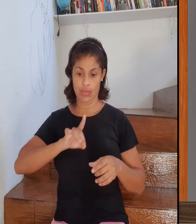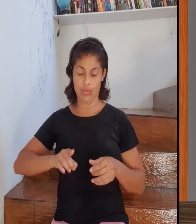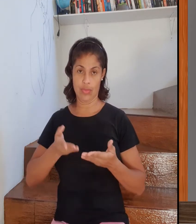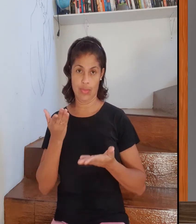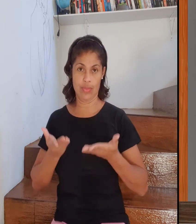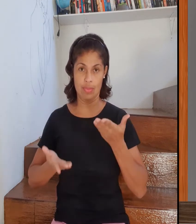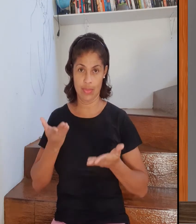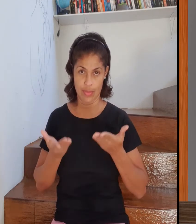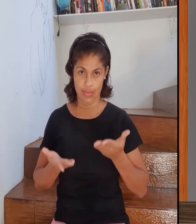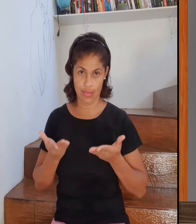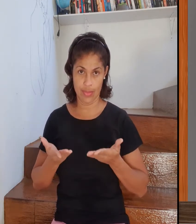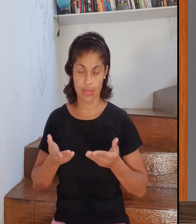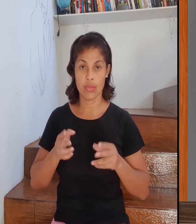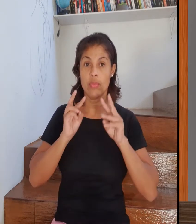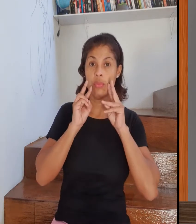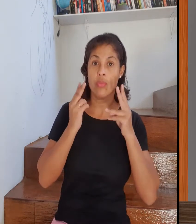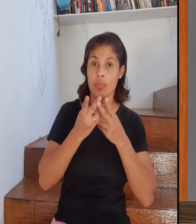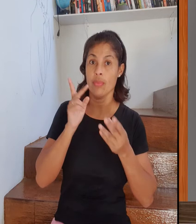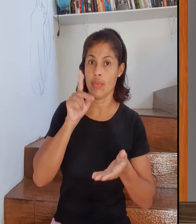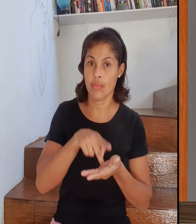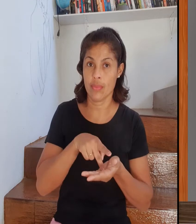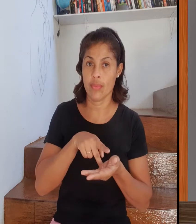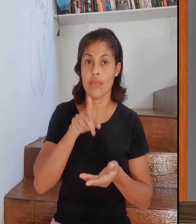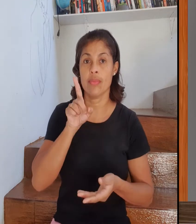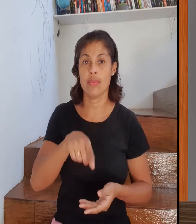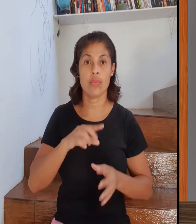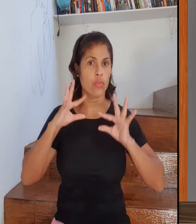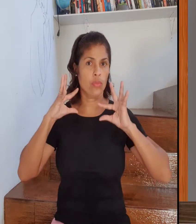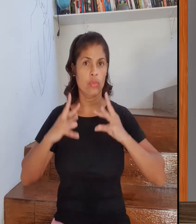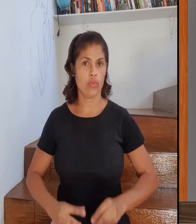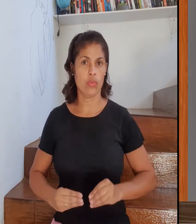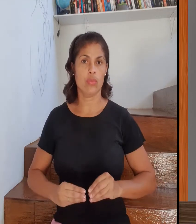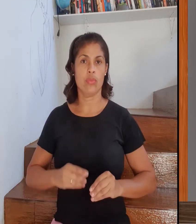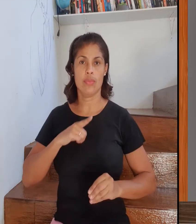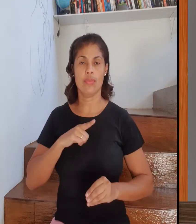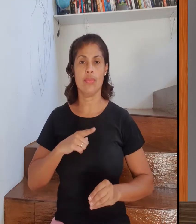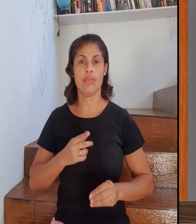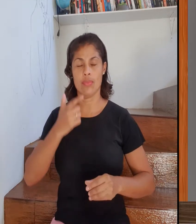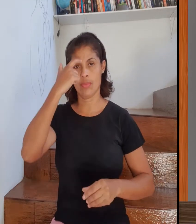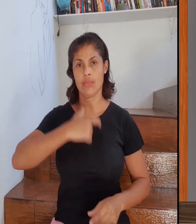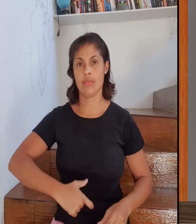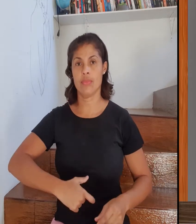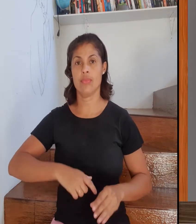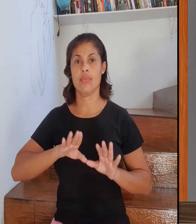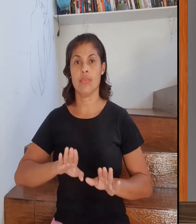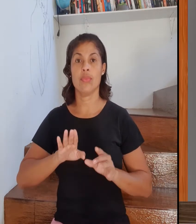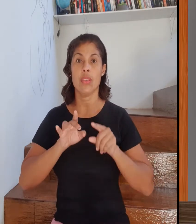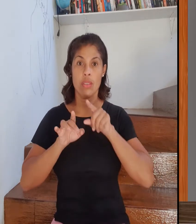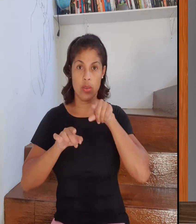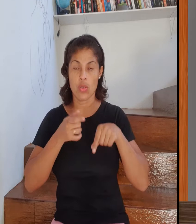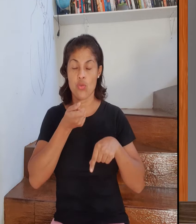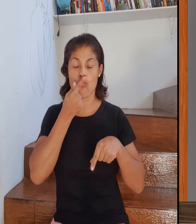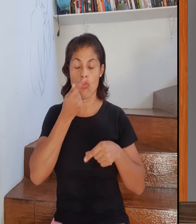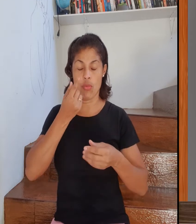quilograma de peso. E o volume real de distribuição é o volume total de líquido corpóreo, no qual os fármacos irão